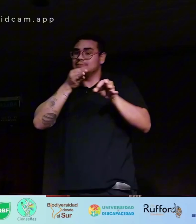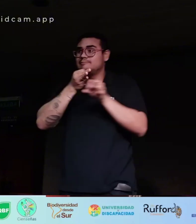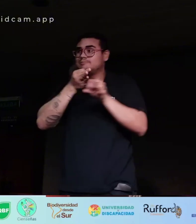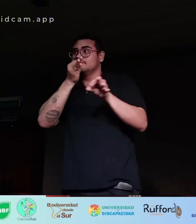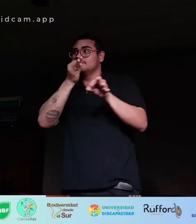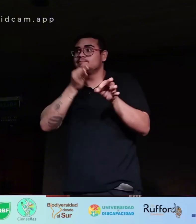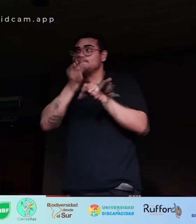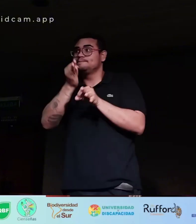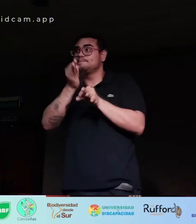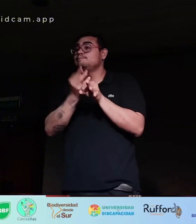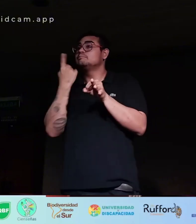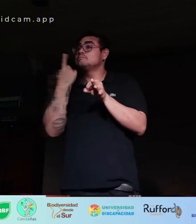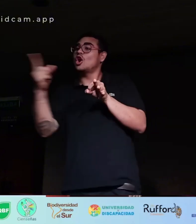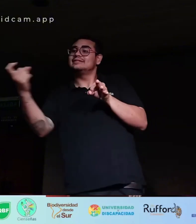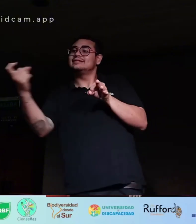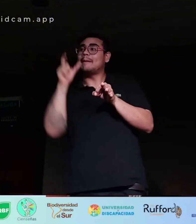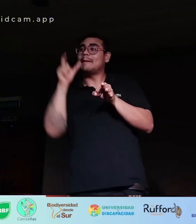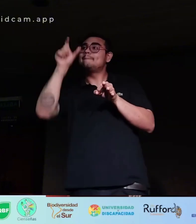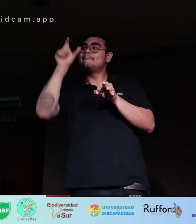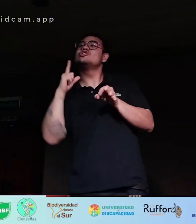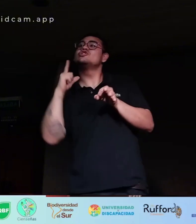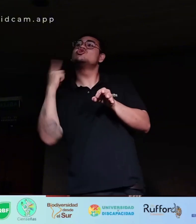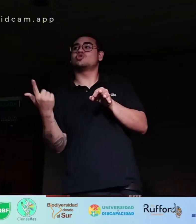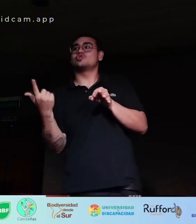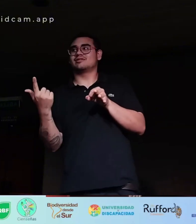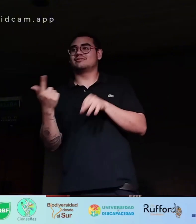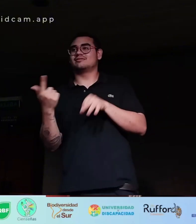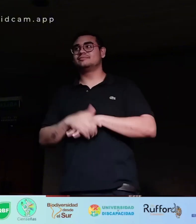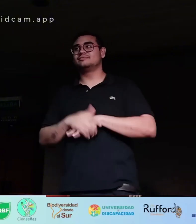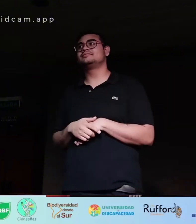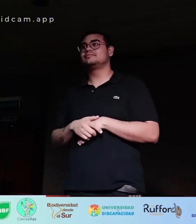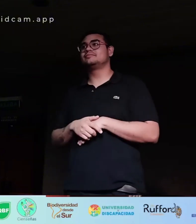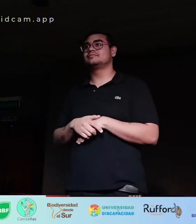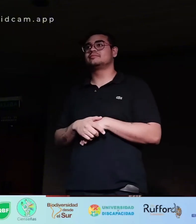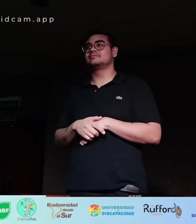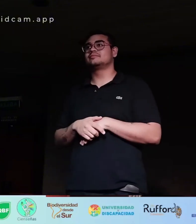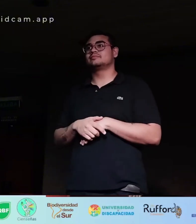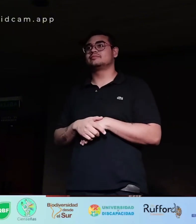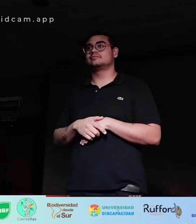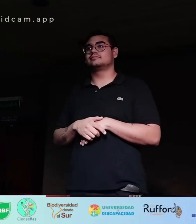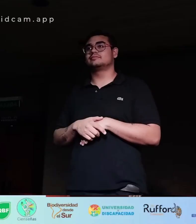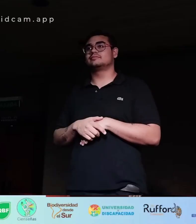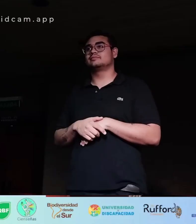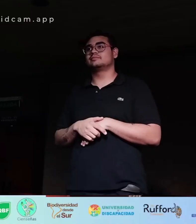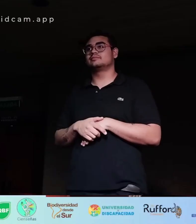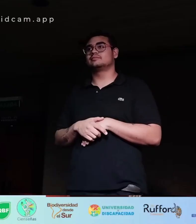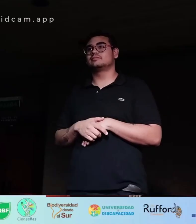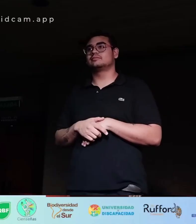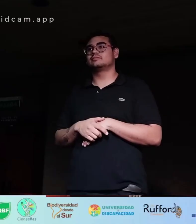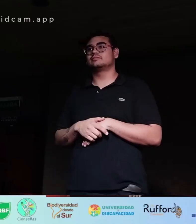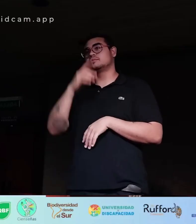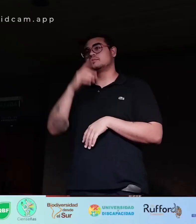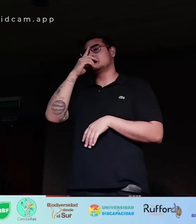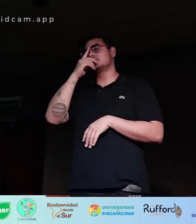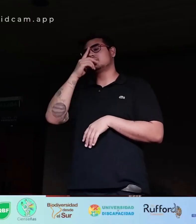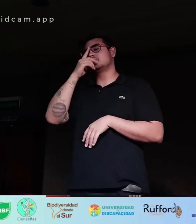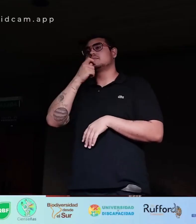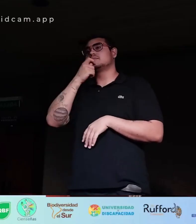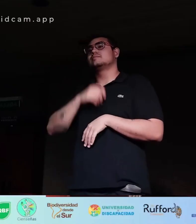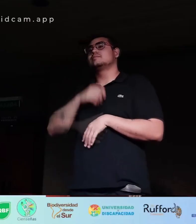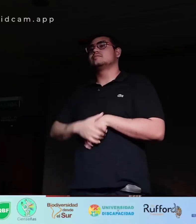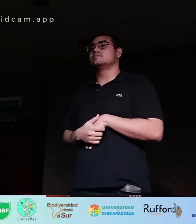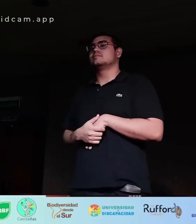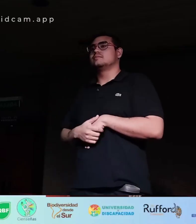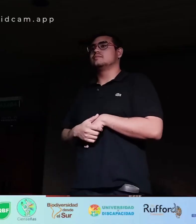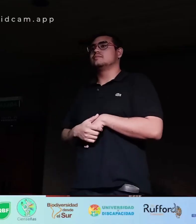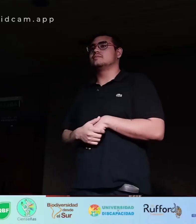puedes sacarte, pensando en los programas que se entrenan hoy, es hacer como una plantilla de ubicación, donde vos tengas al el